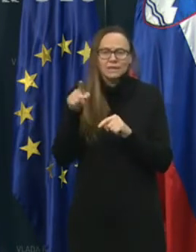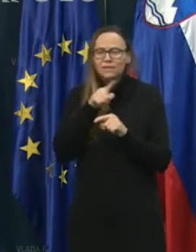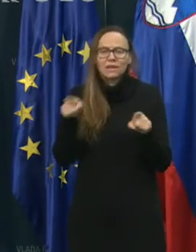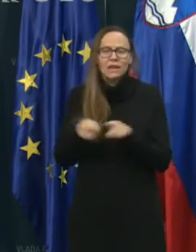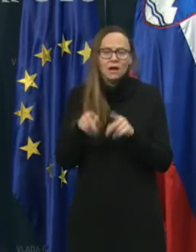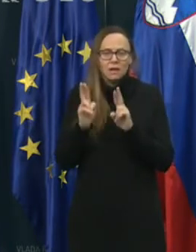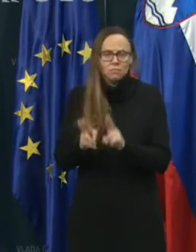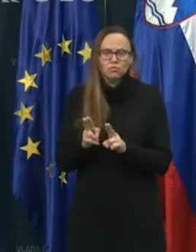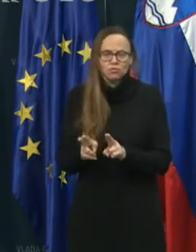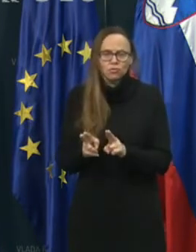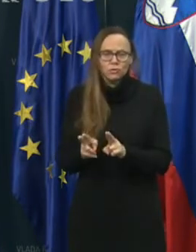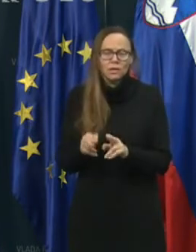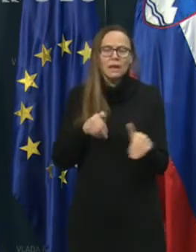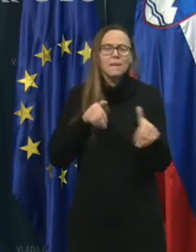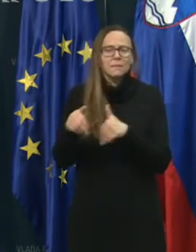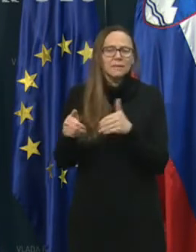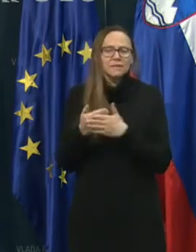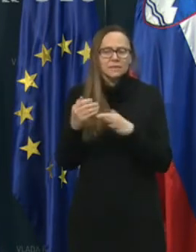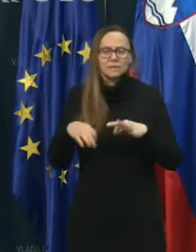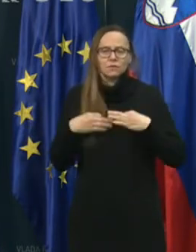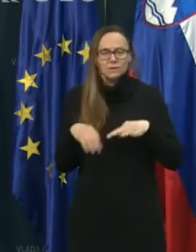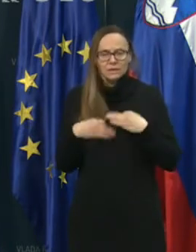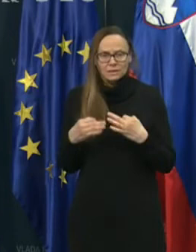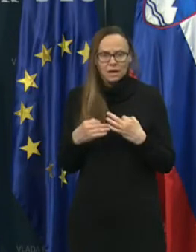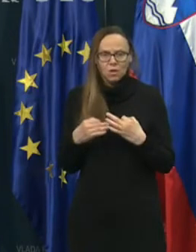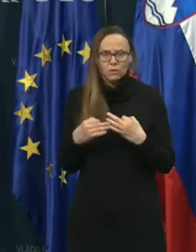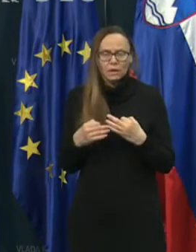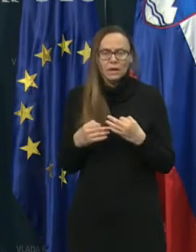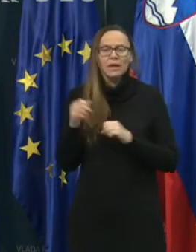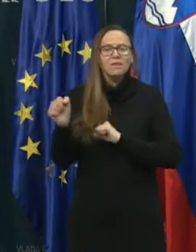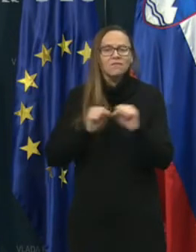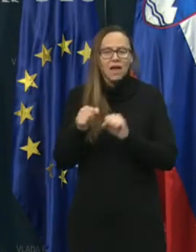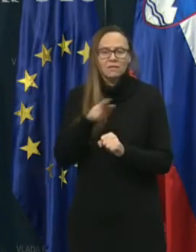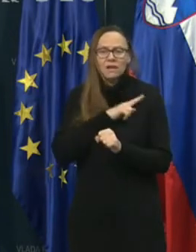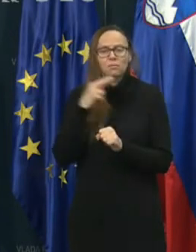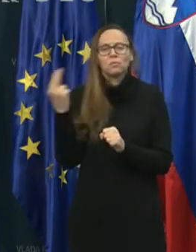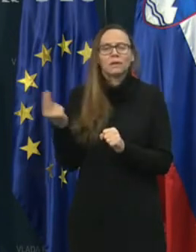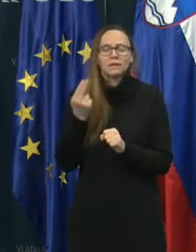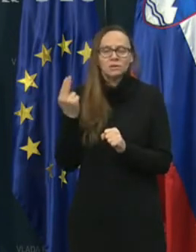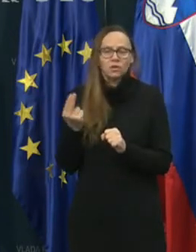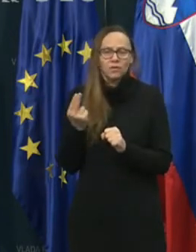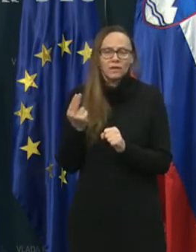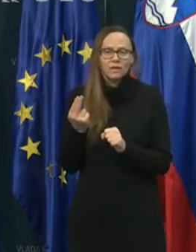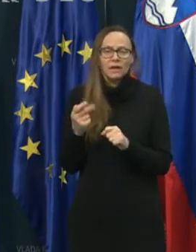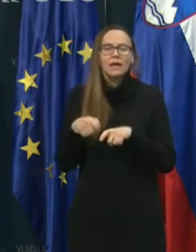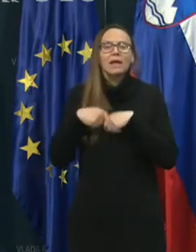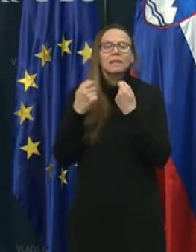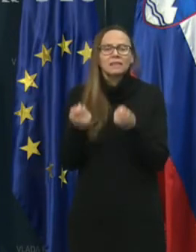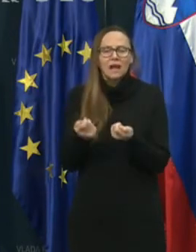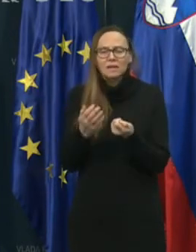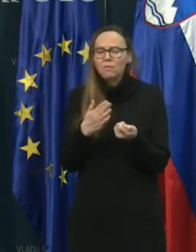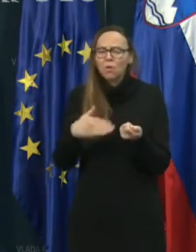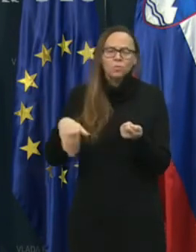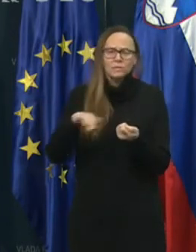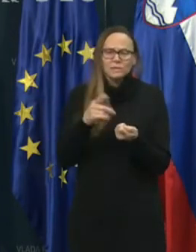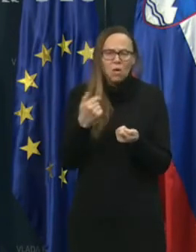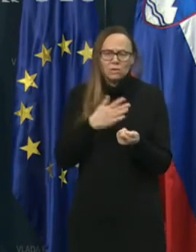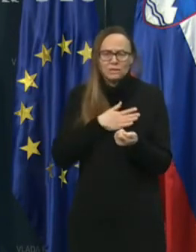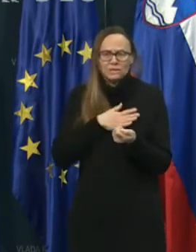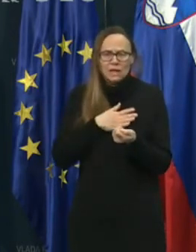enake možnosti, Ministrstvo za zdravje ter Vlada Republike Slovenije dajemo vse od